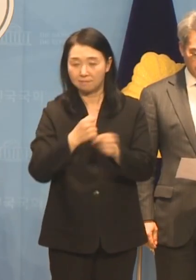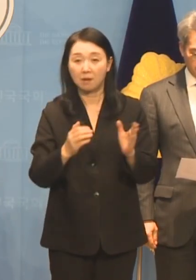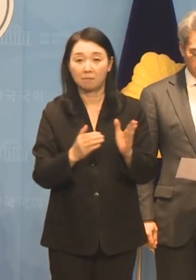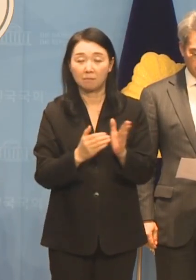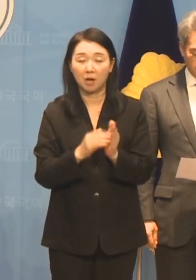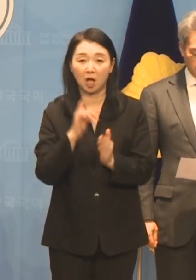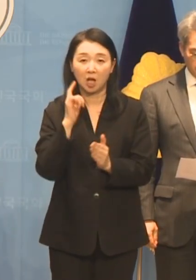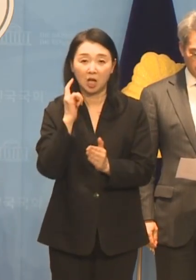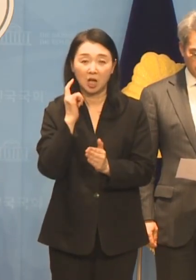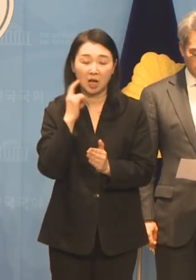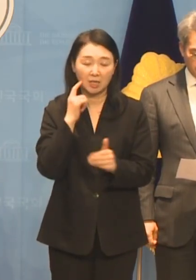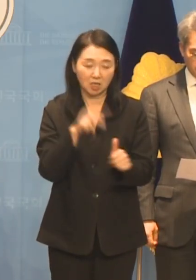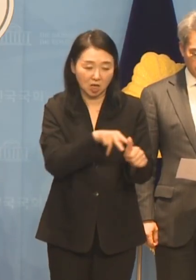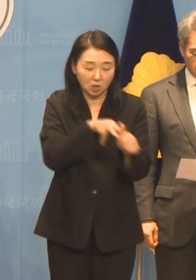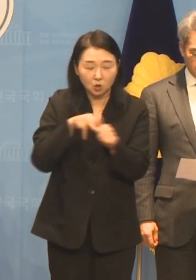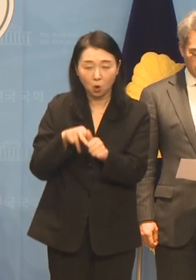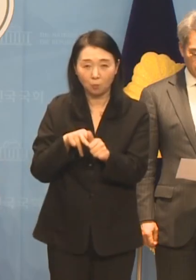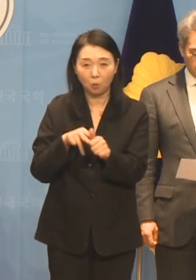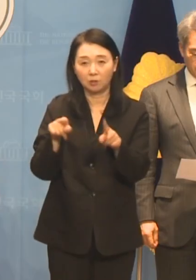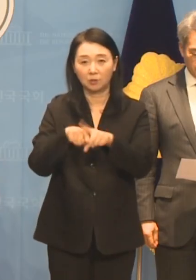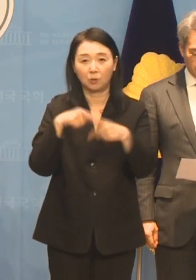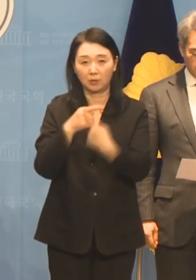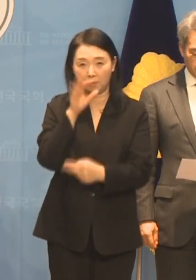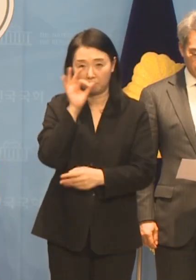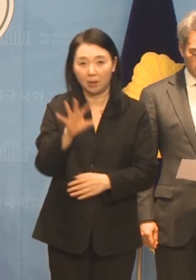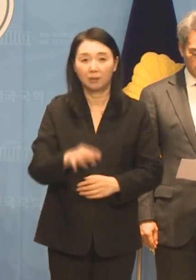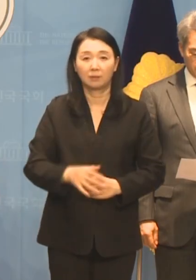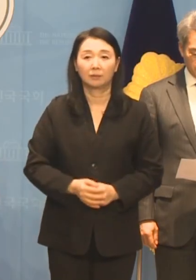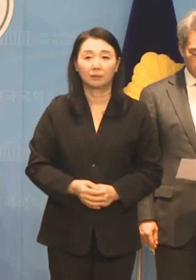정보를 절대 용납하지 않겠습니다.